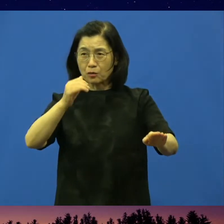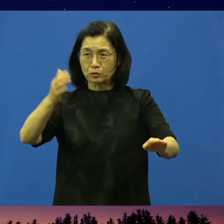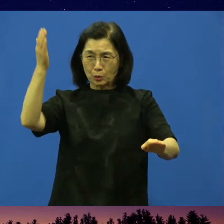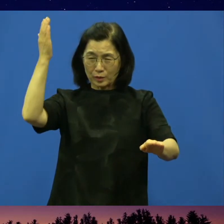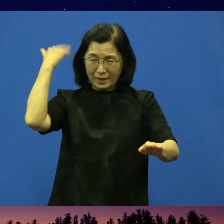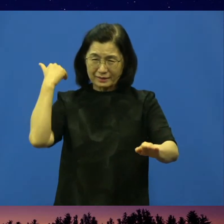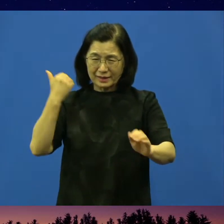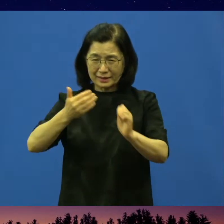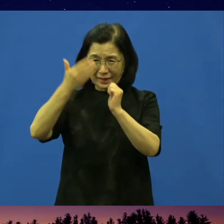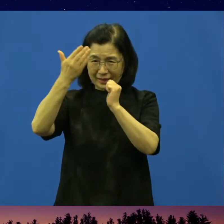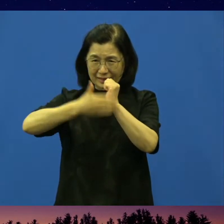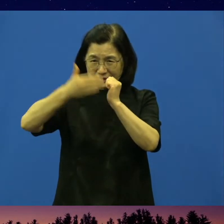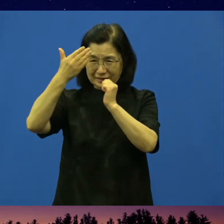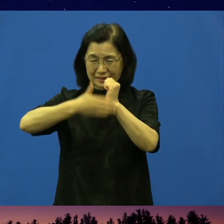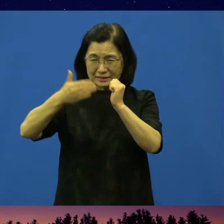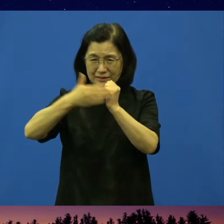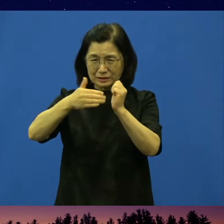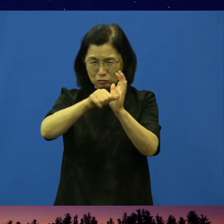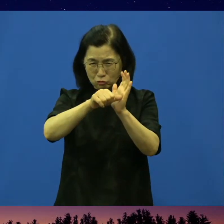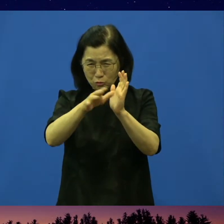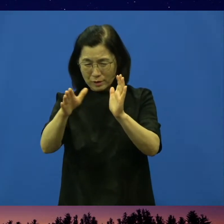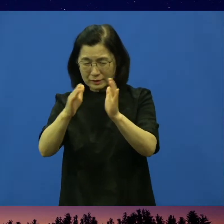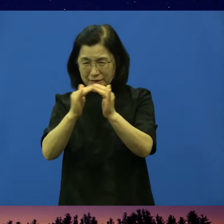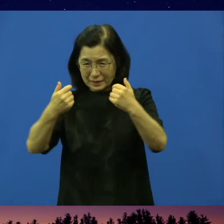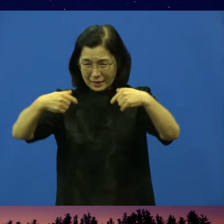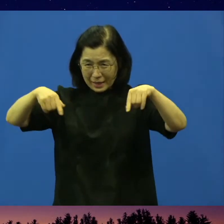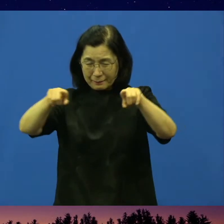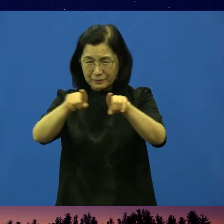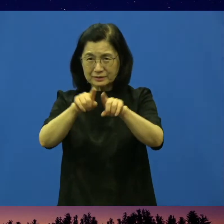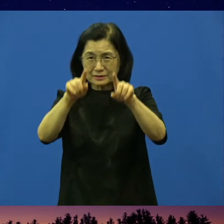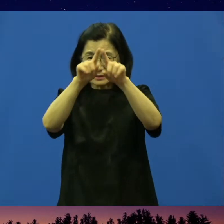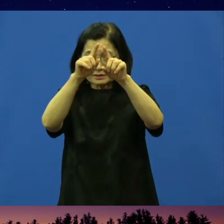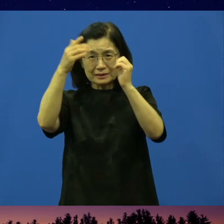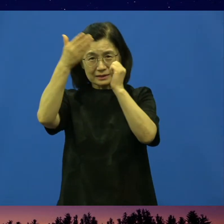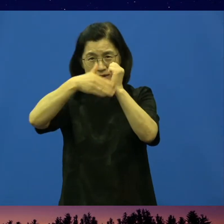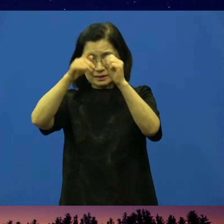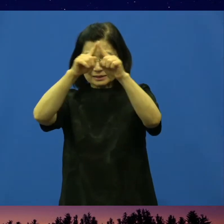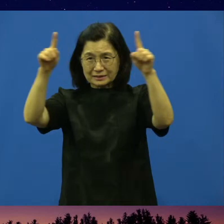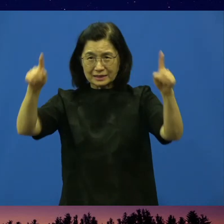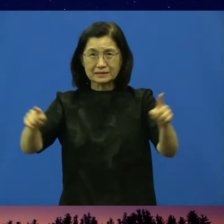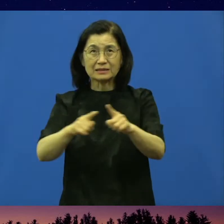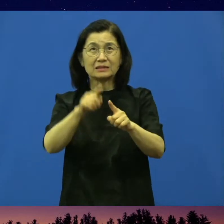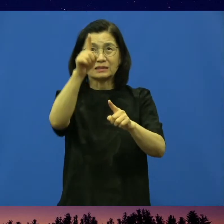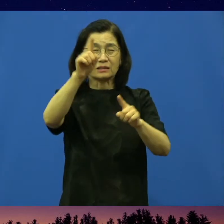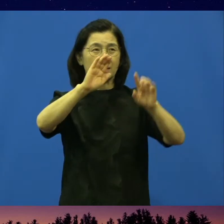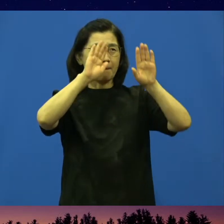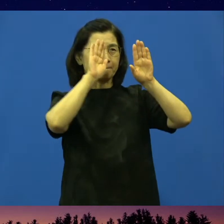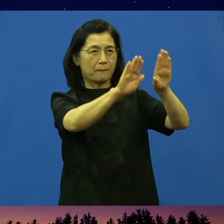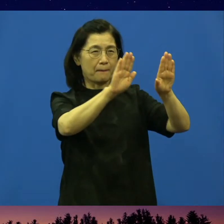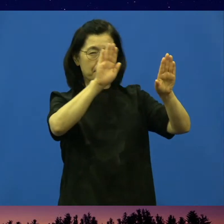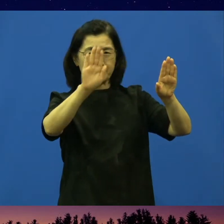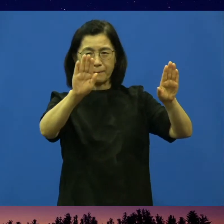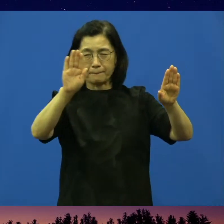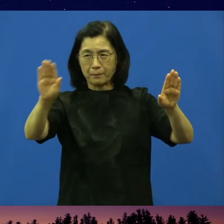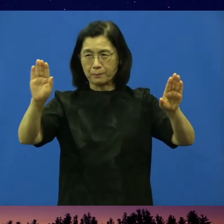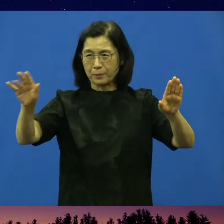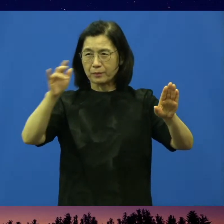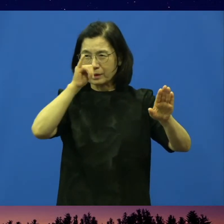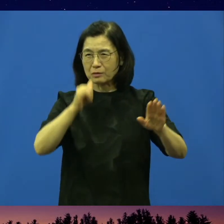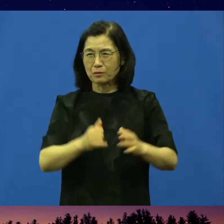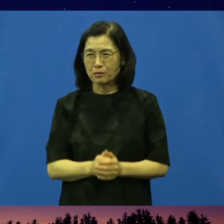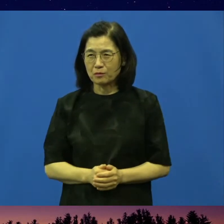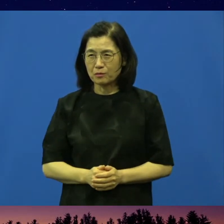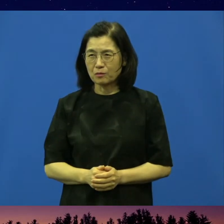이런 입구에 다 걸어놨어요. 근데 모든 게 과거예요, 과거.